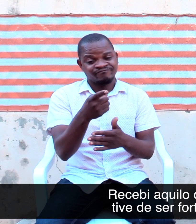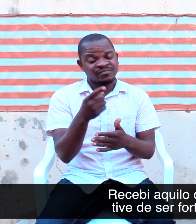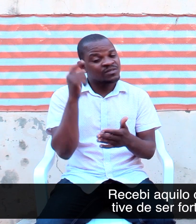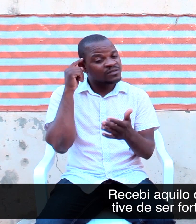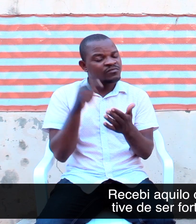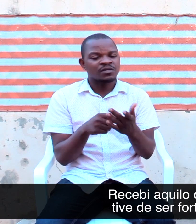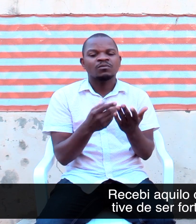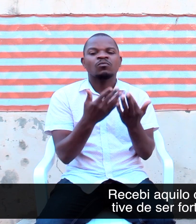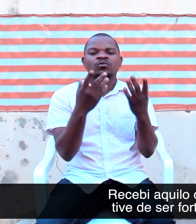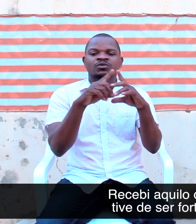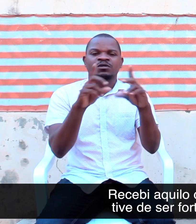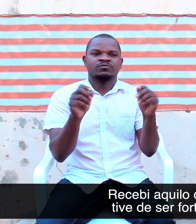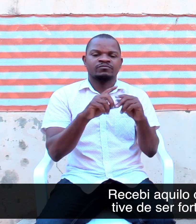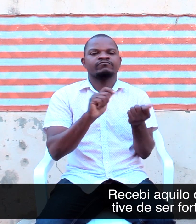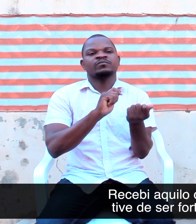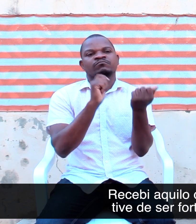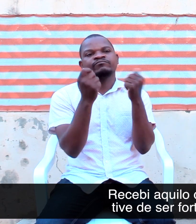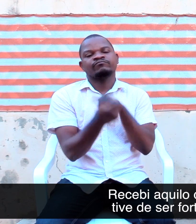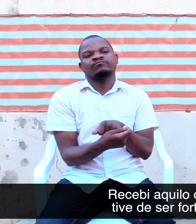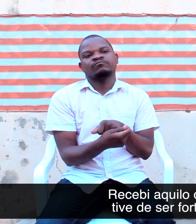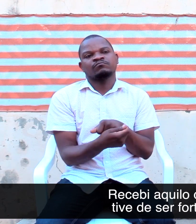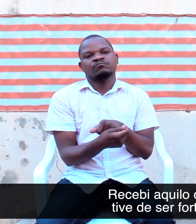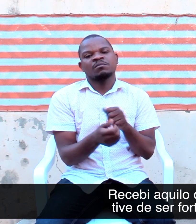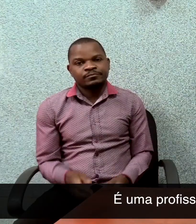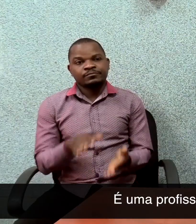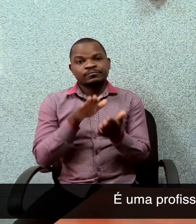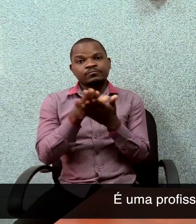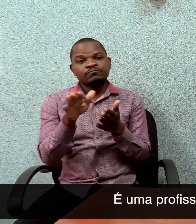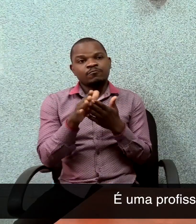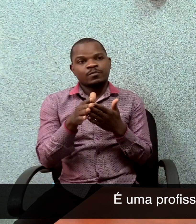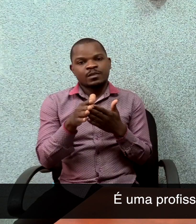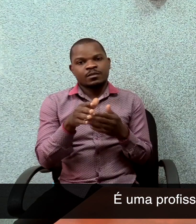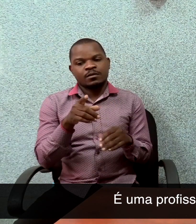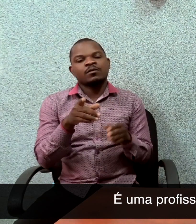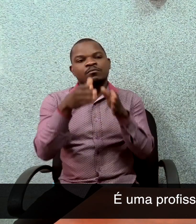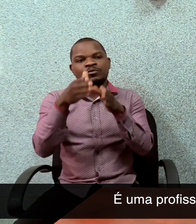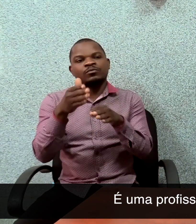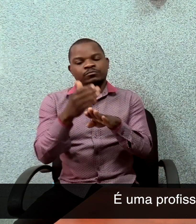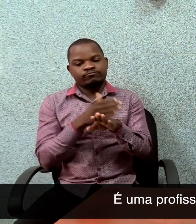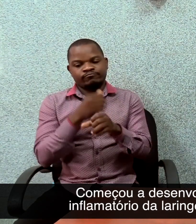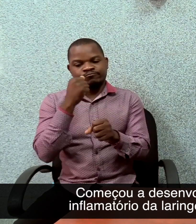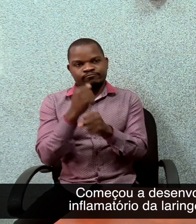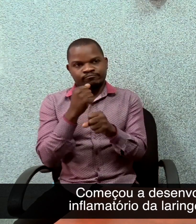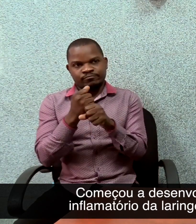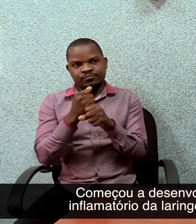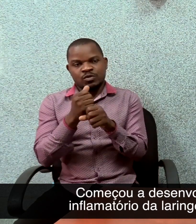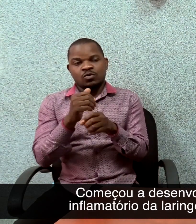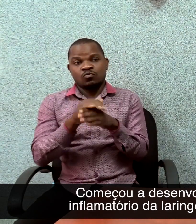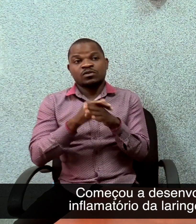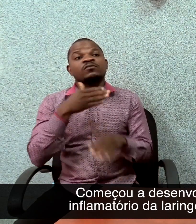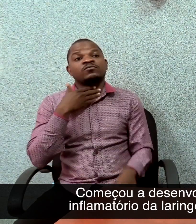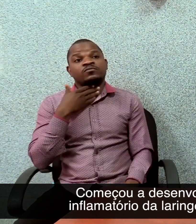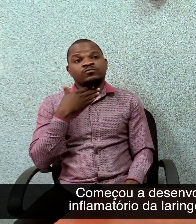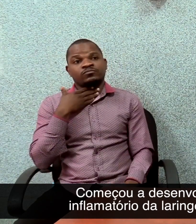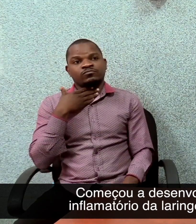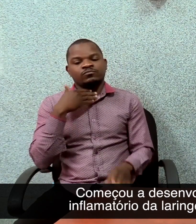um choque, mas tive que ser forte para que eu pudesse superar. É uma profissional também da voz e começou a